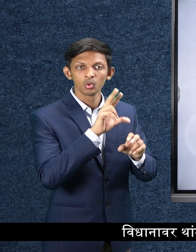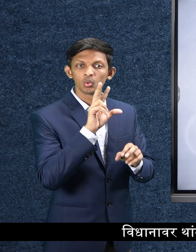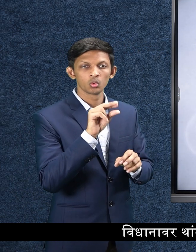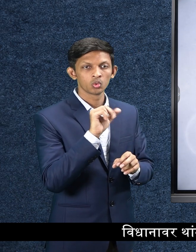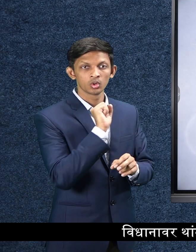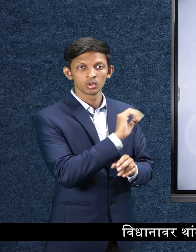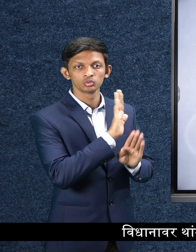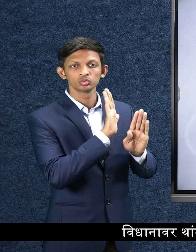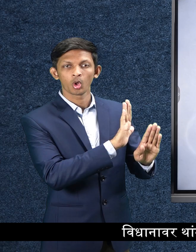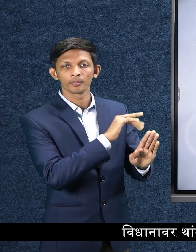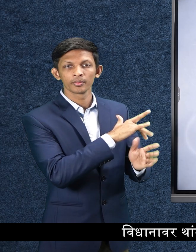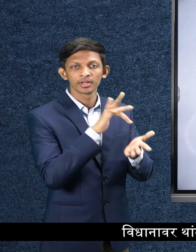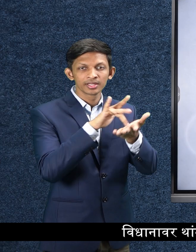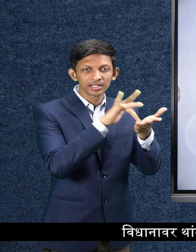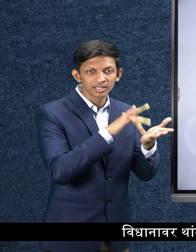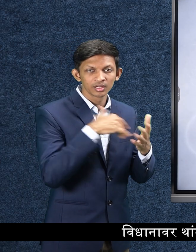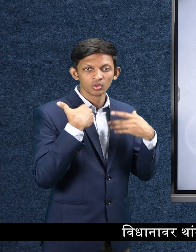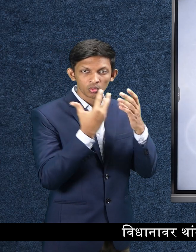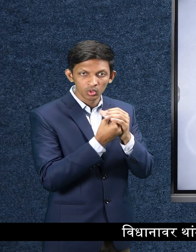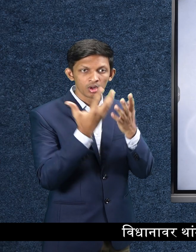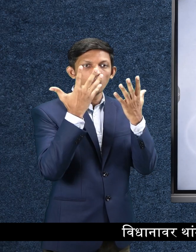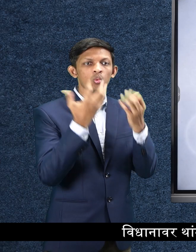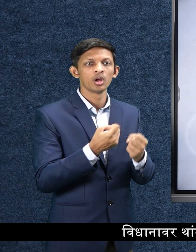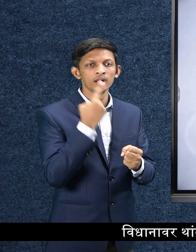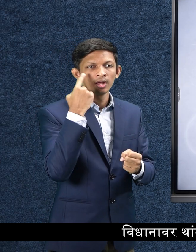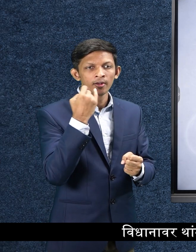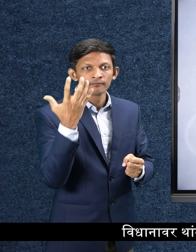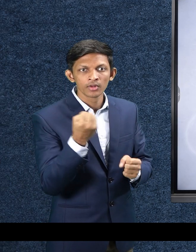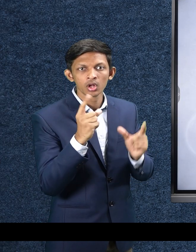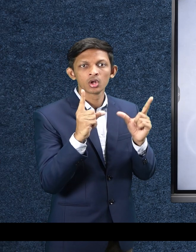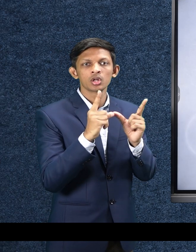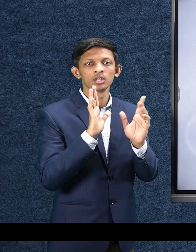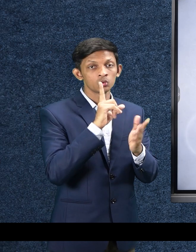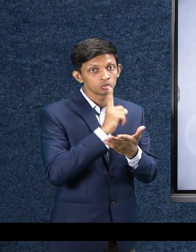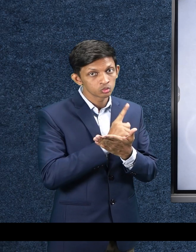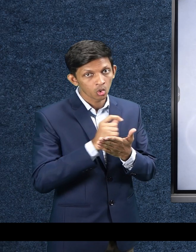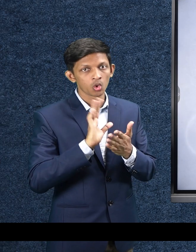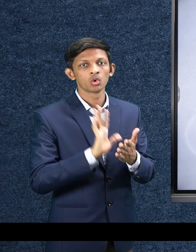विधानावर थांबू नका, ते खरे असल्याचे पुरावा शोधायला हवा. मग आपण सुरुवात करूया.